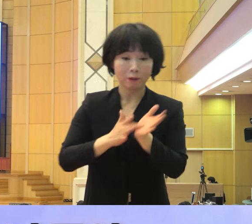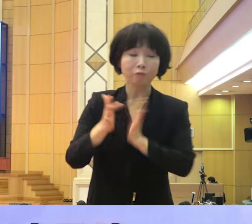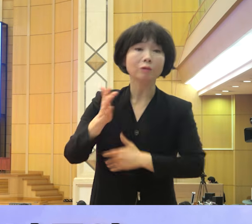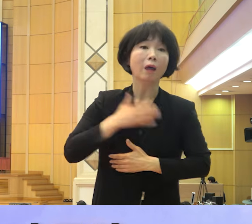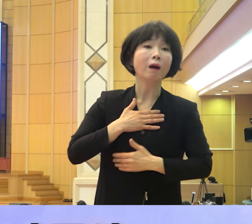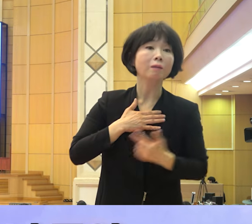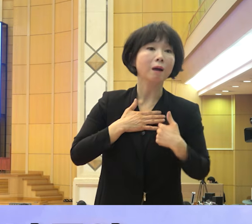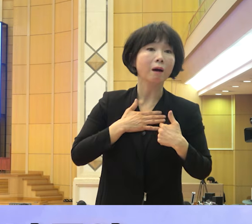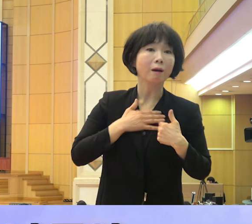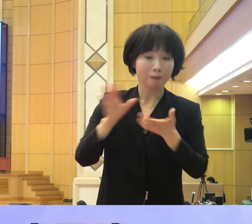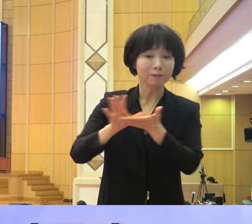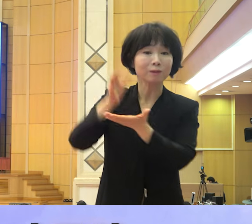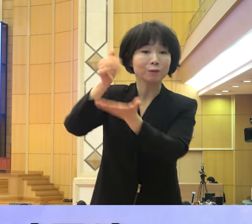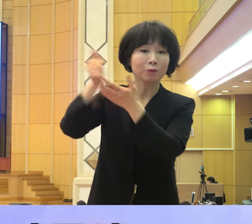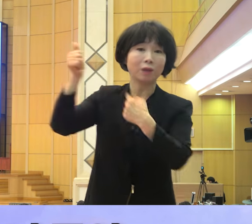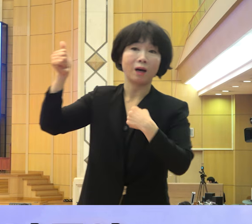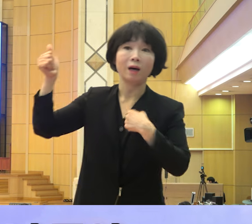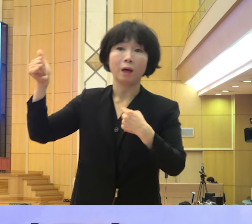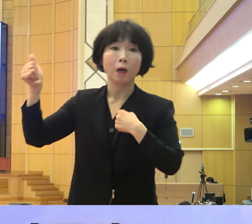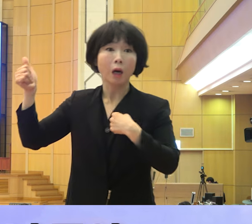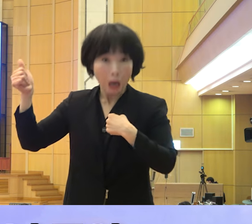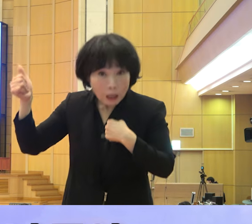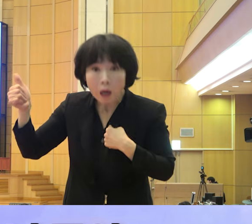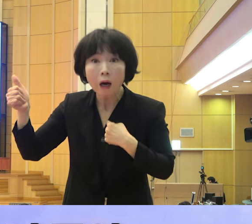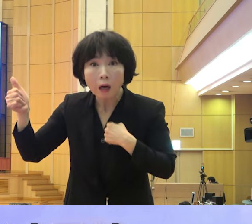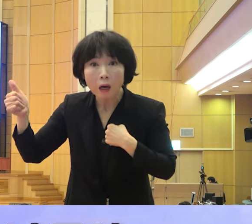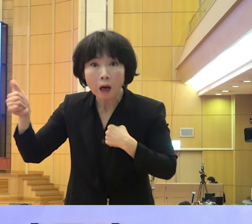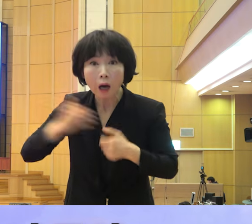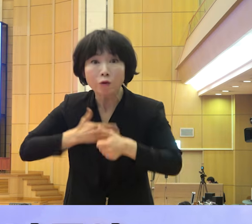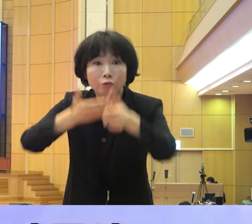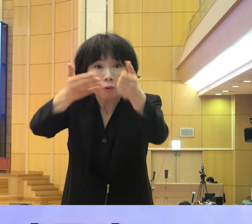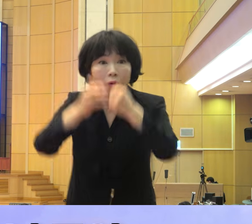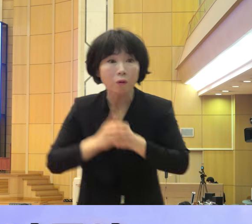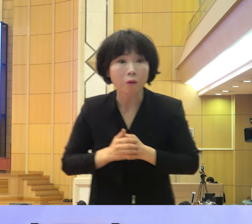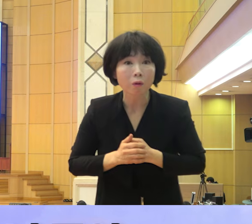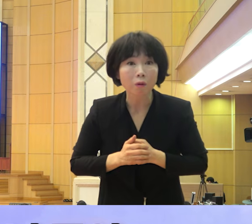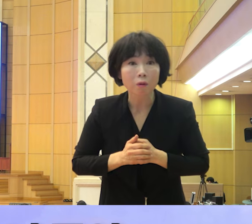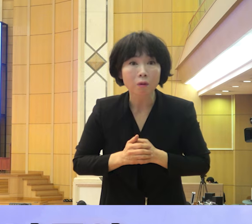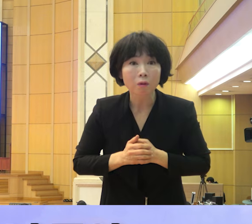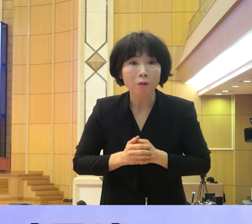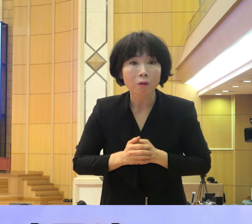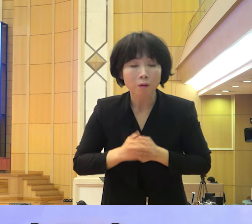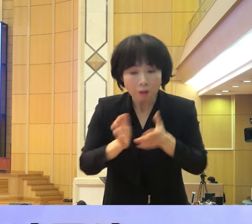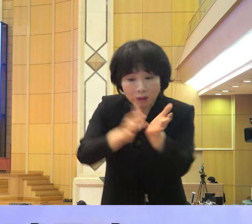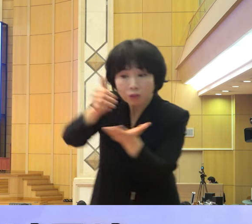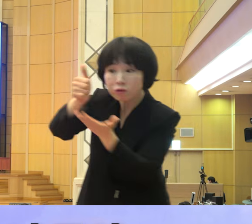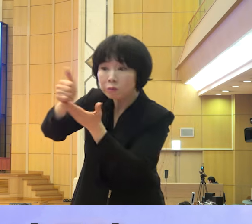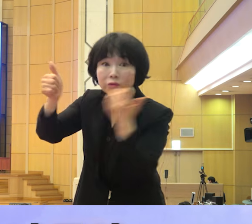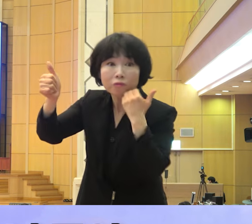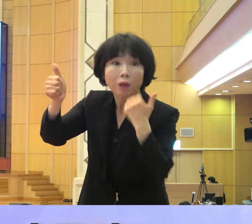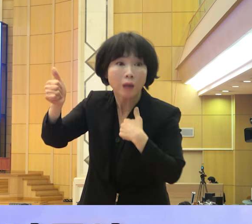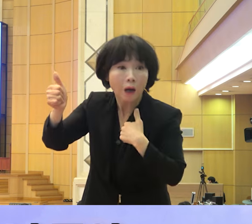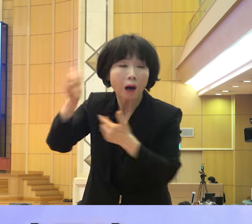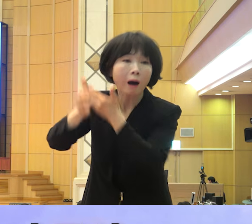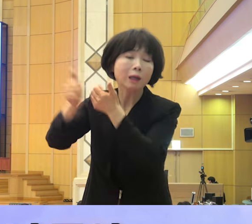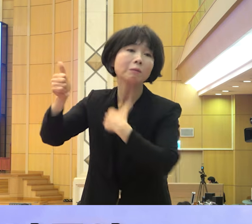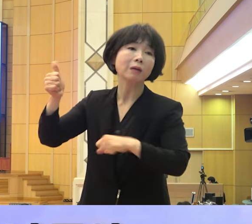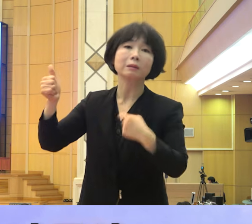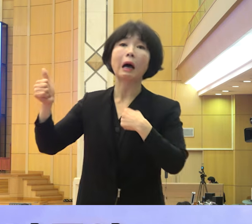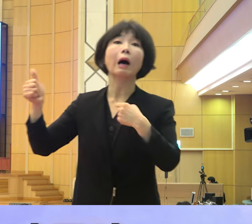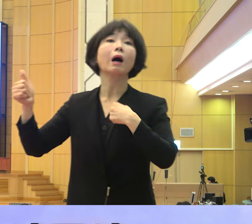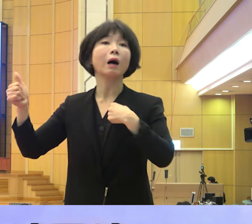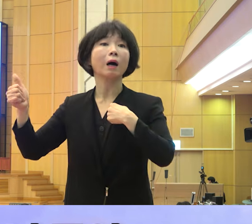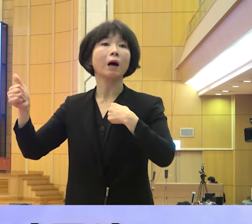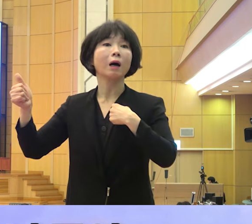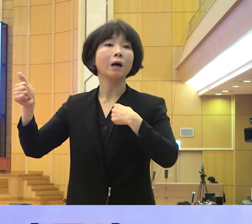여인이 예수님 그리스도라고 하는 사실, 구주라는 사실, 하나님의 아들이라는 사실을 딱 알고 난